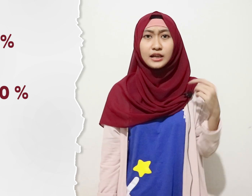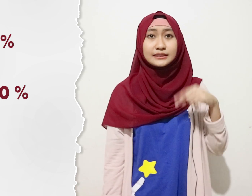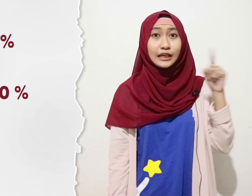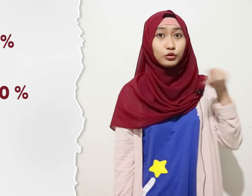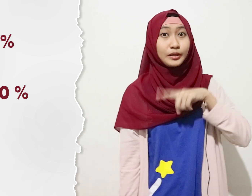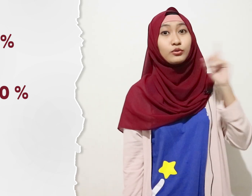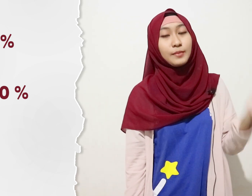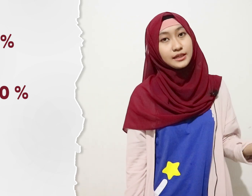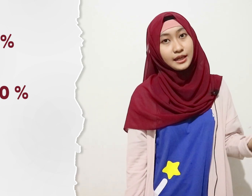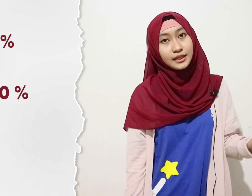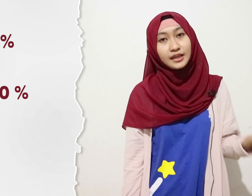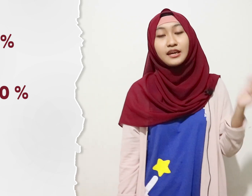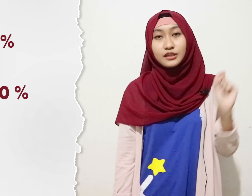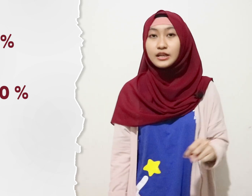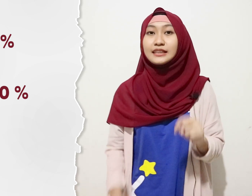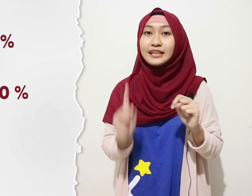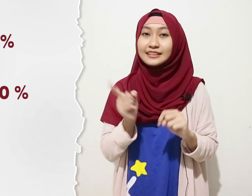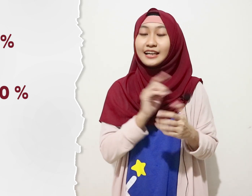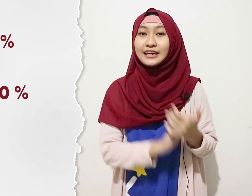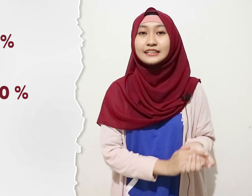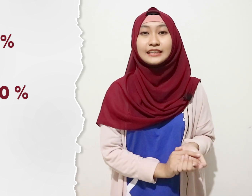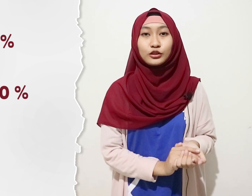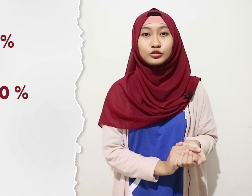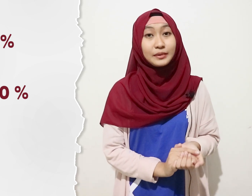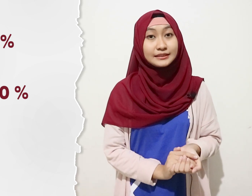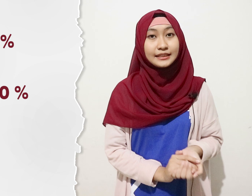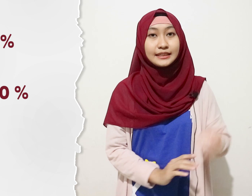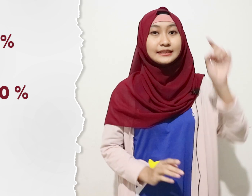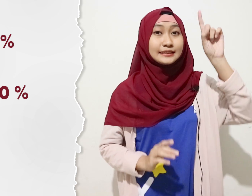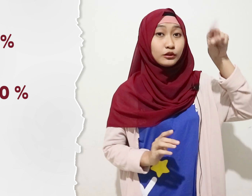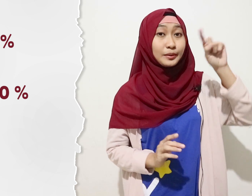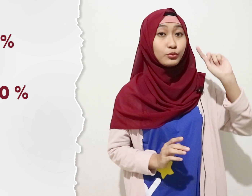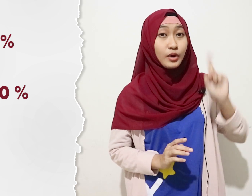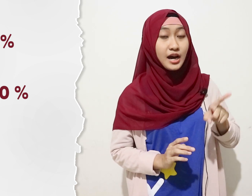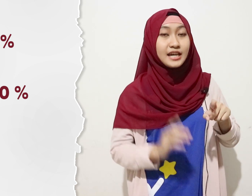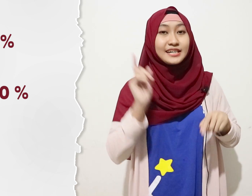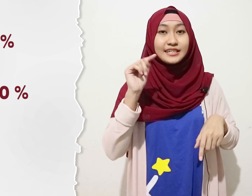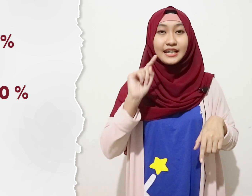ngasih 1/2 bagian nih. Ya udah, tinggal kita kalikan ke 100%. Jadi 1/2 dikali